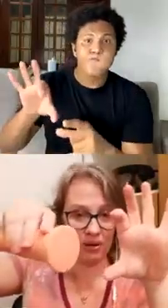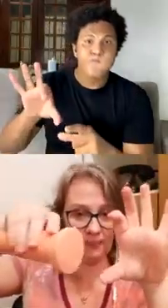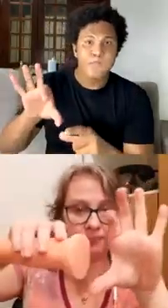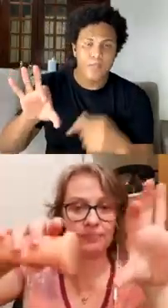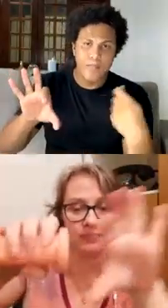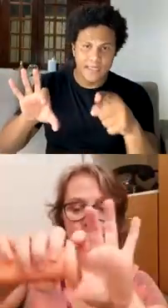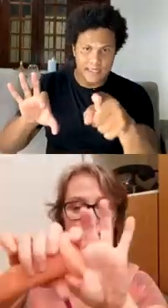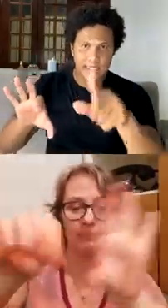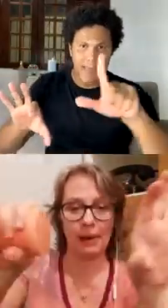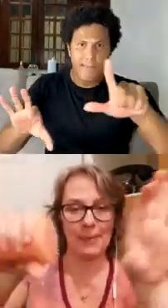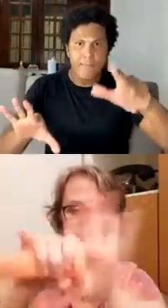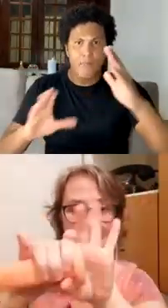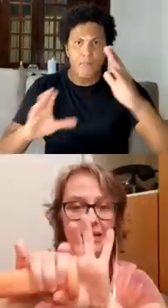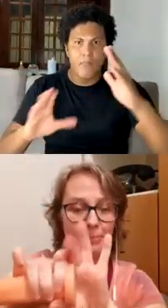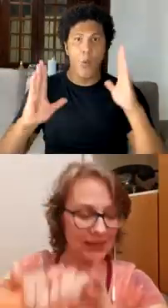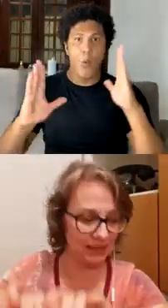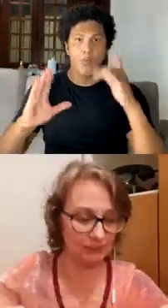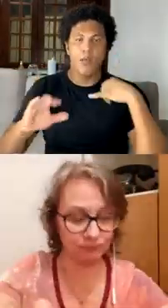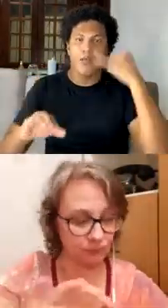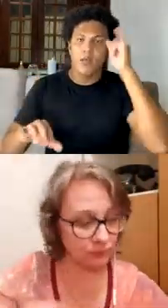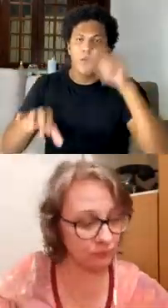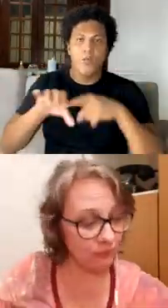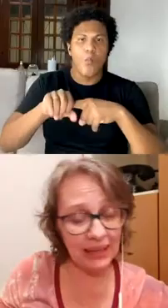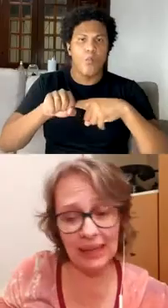maior. Para passar ali e bater.